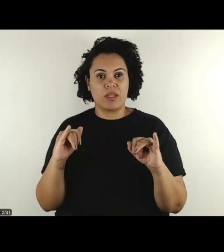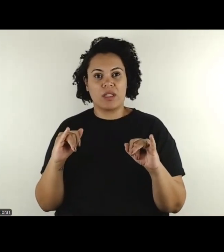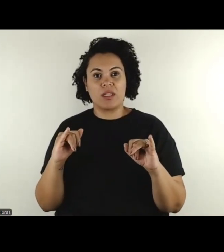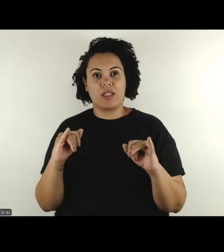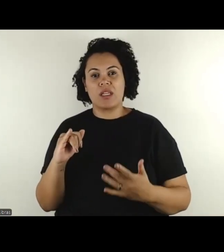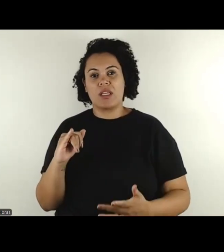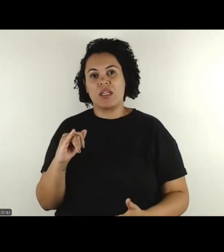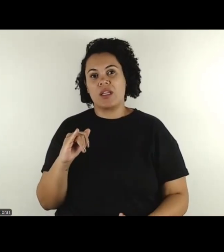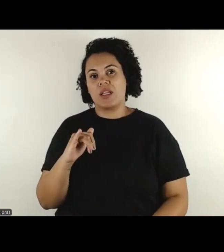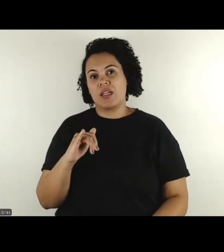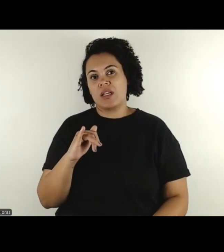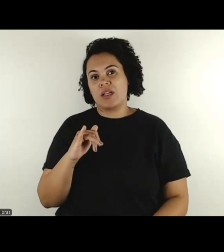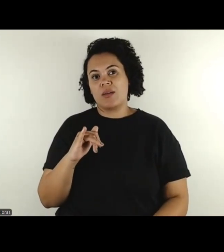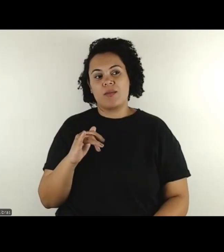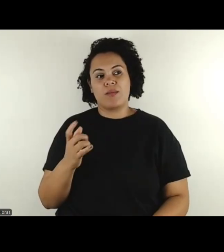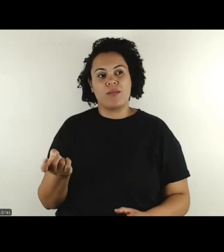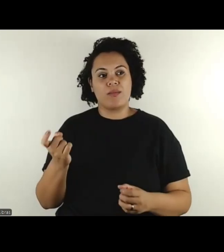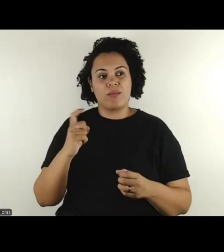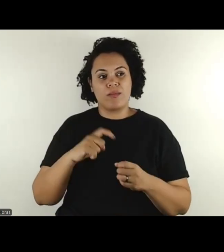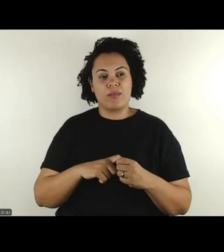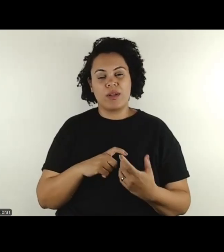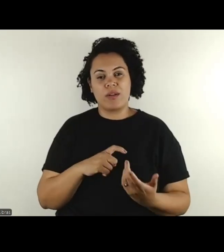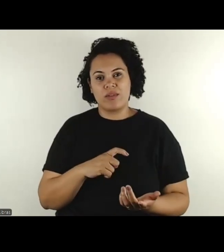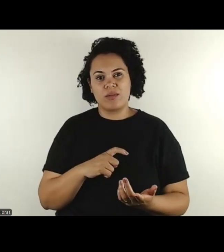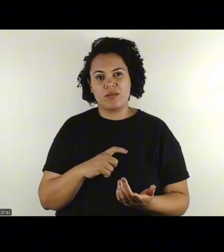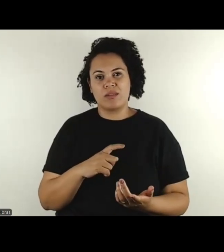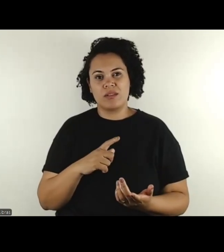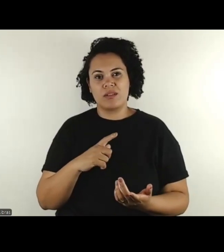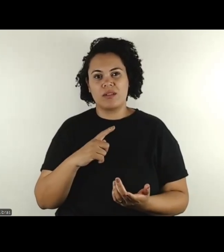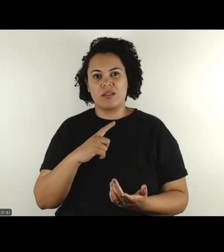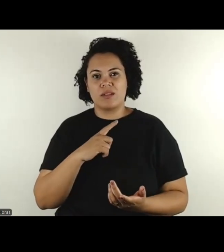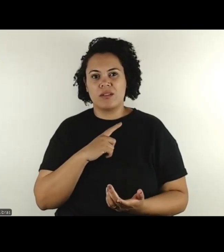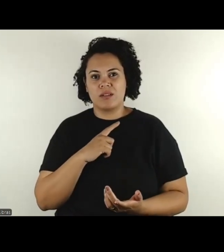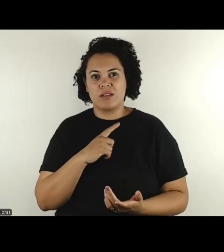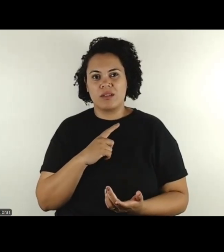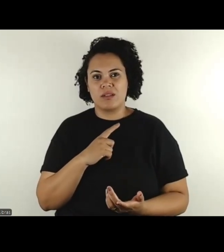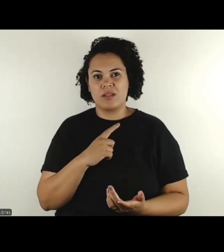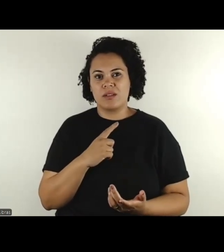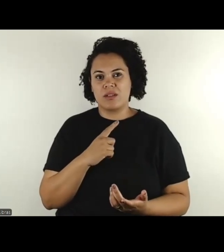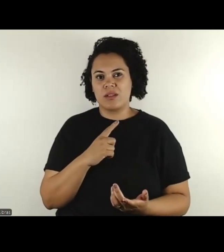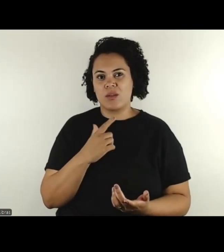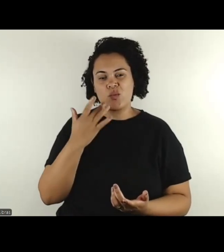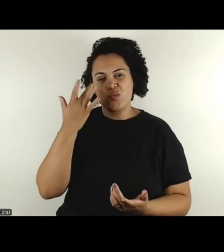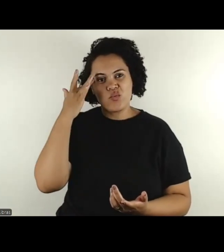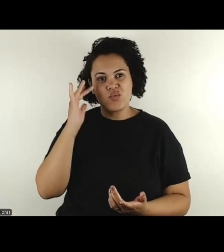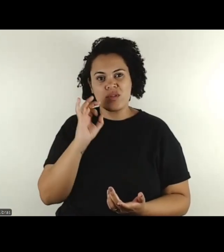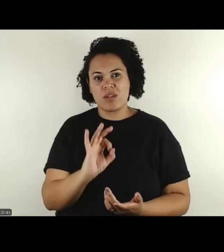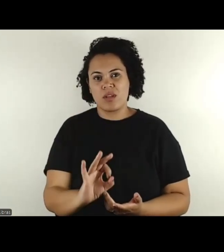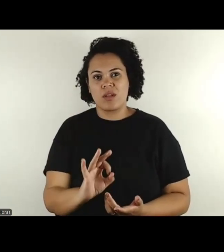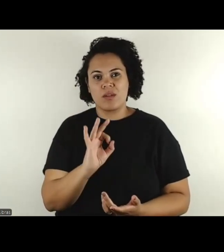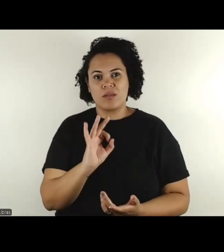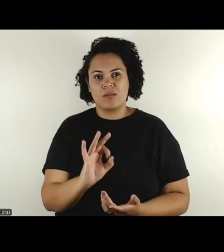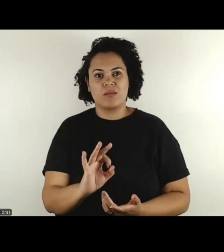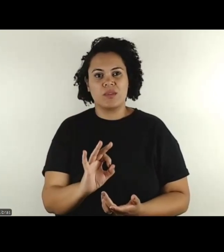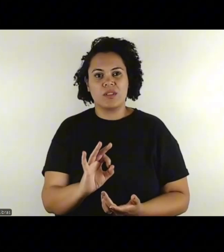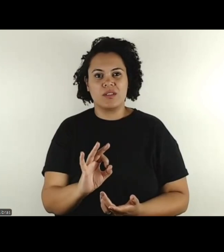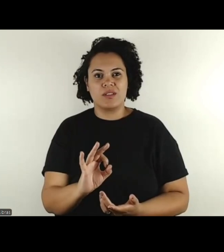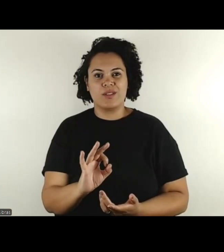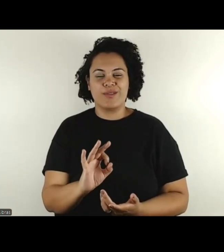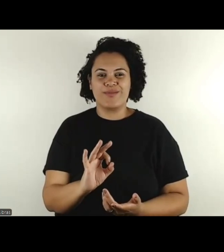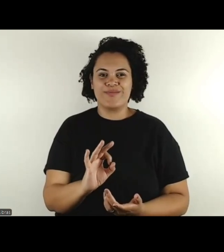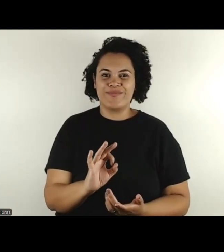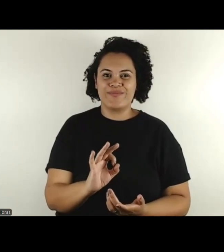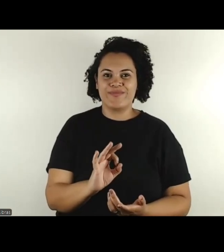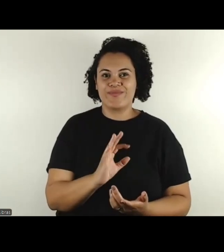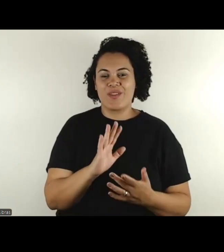para recuperar, né, a gente não pode falar tratar, né, a gente sabe exatamente, né, a gente sabe, né, qual